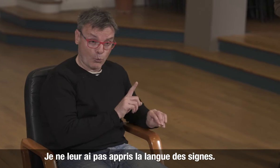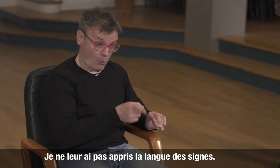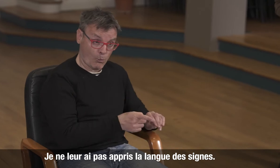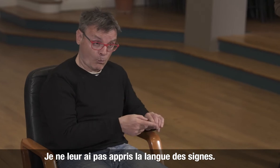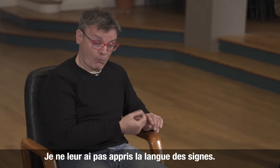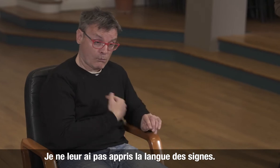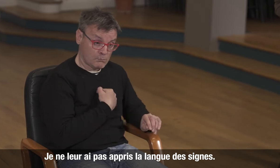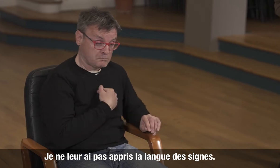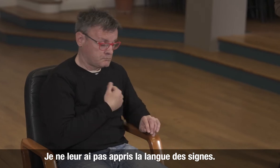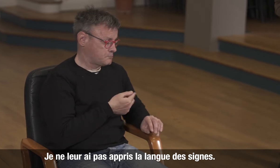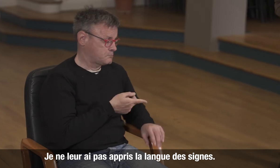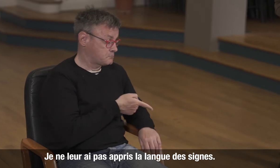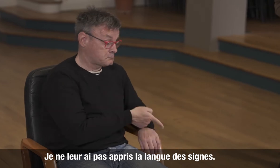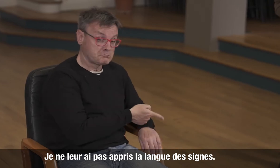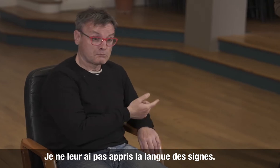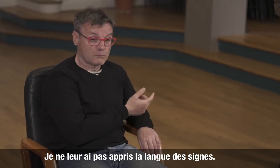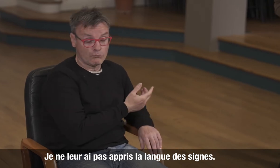Je ne leur ai pas appris la langue des signes, en fait.